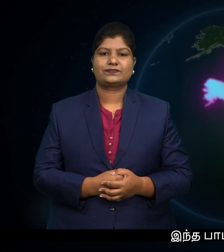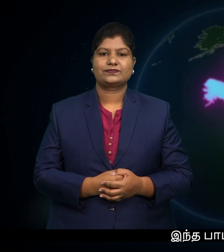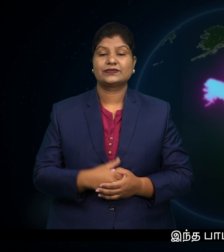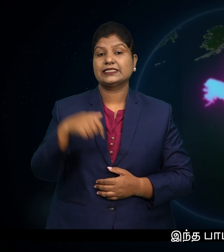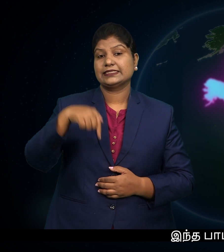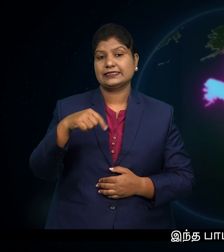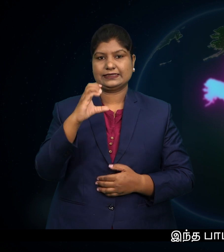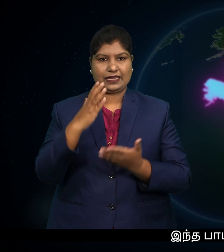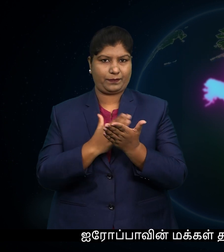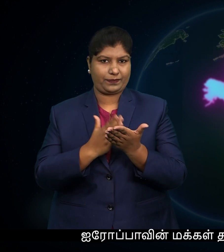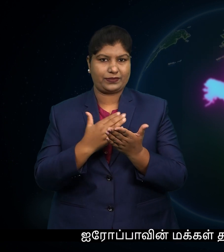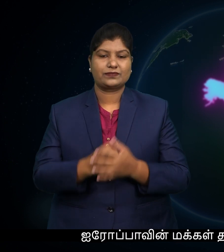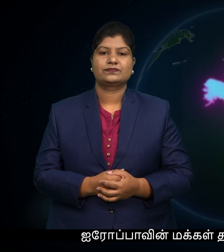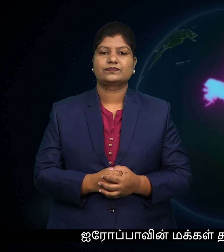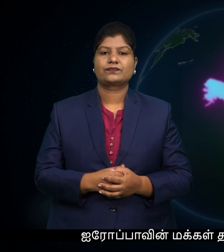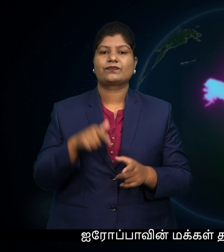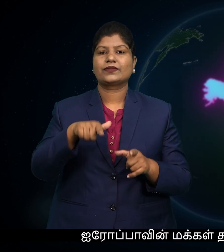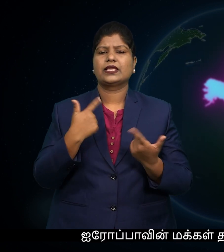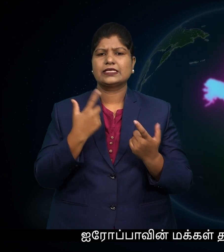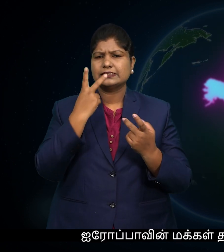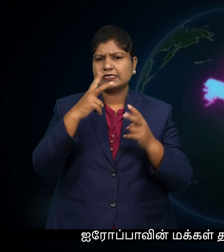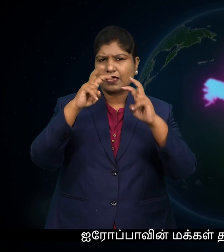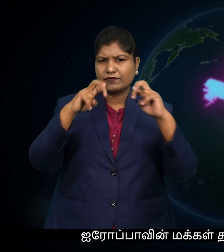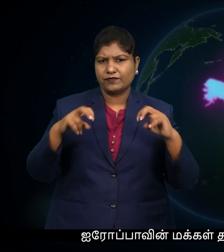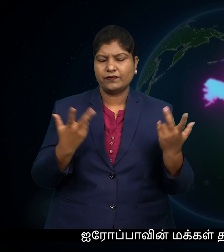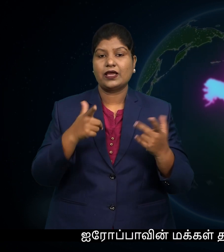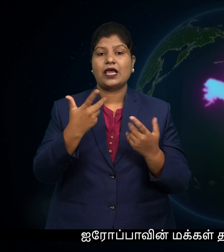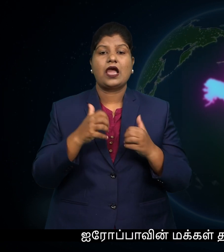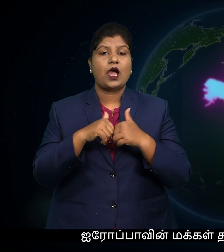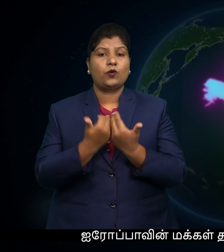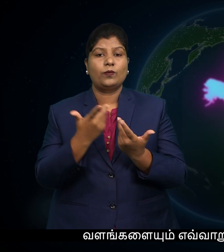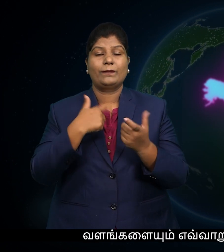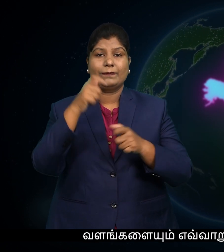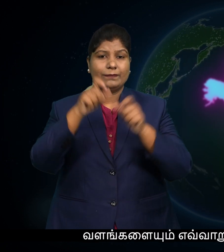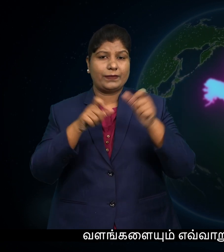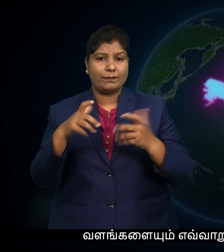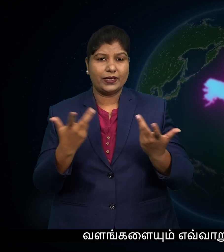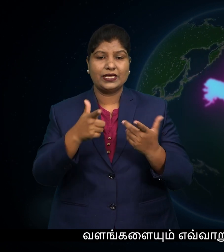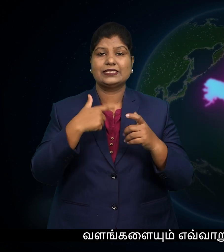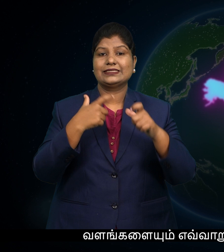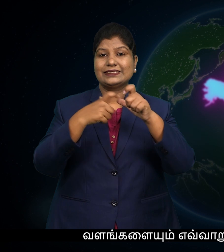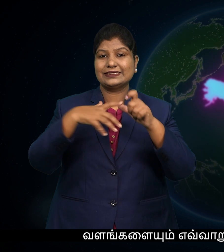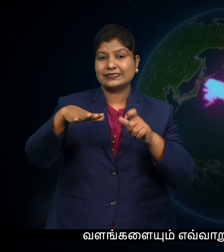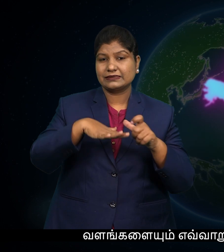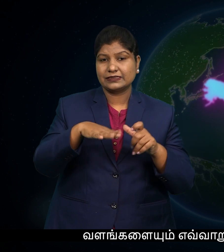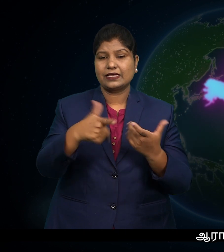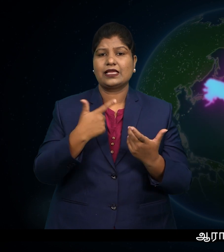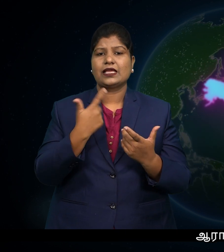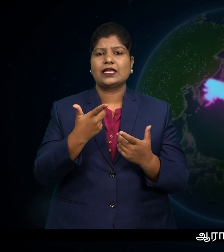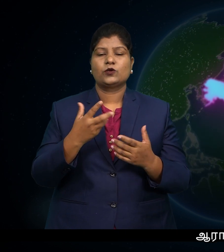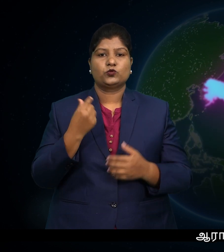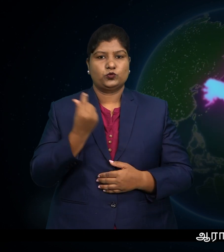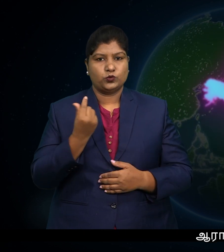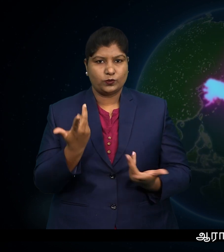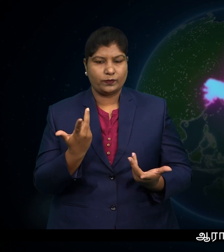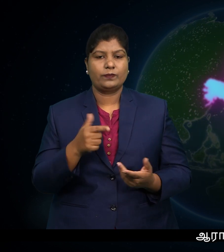இந்த பாடப்பகுதியில் ஐரோப்பாவின் மக்கள் தங்கள் இயற்கை சூழலையும் வளங்களையும் எவ்வாறு பயன்படுத்தினர் என்பதை